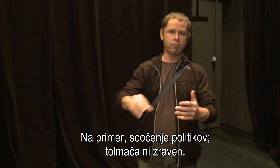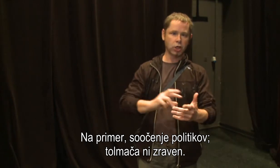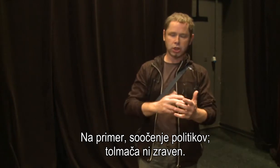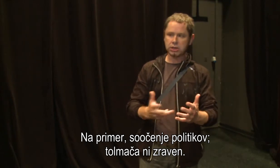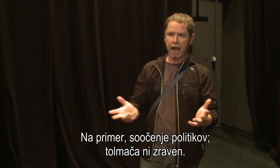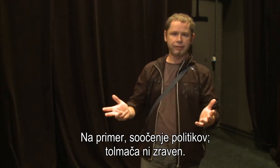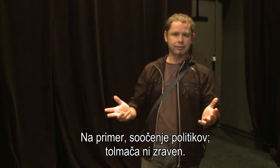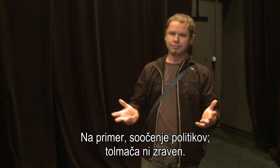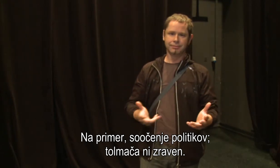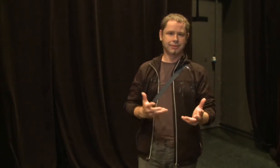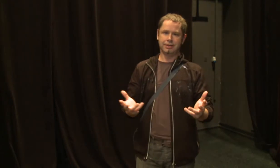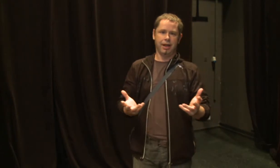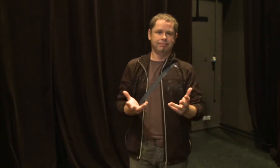tolmača ni zraven, tako da